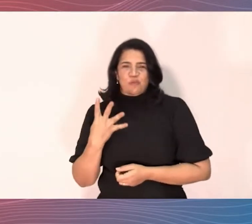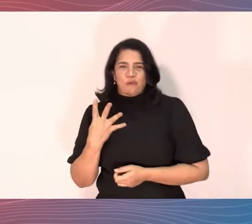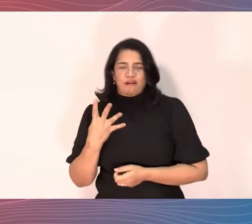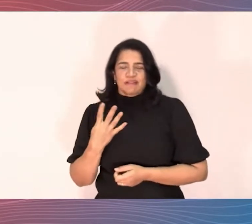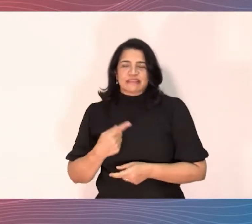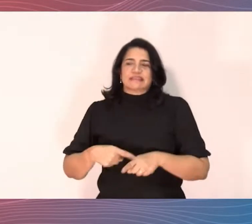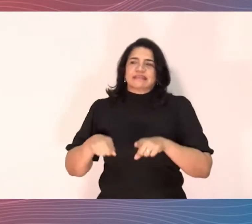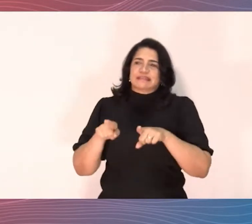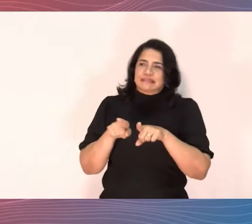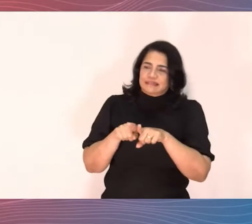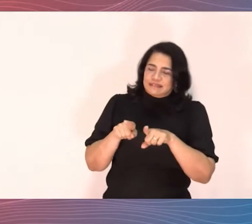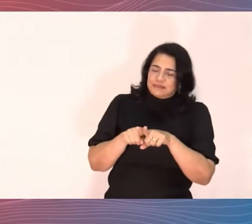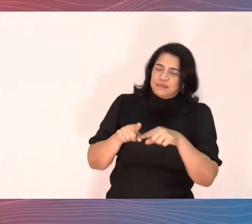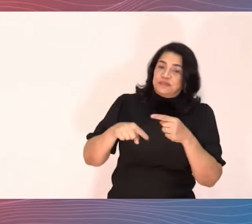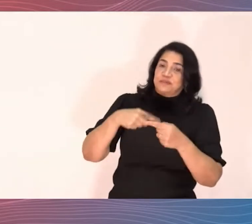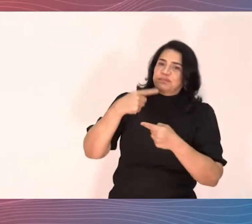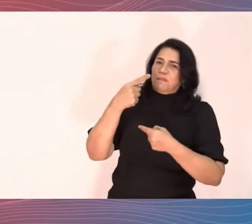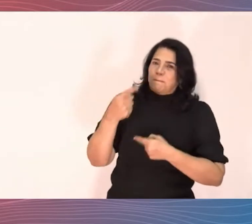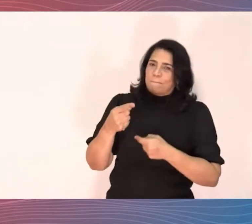E aonde?